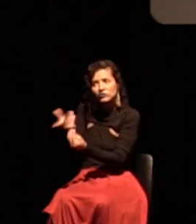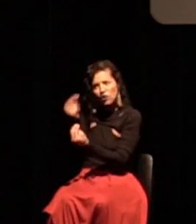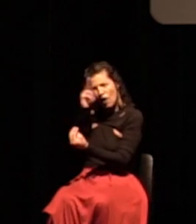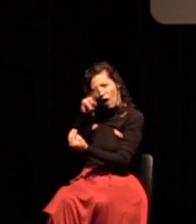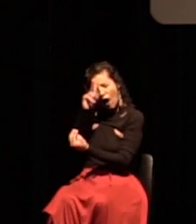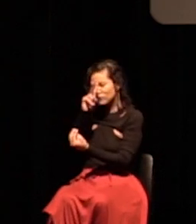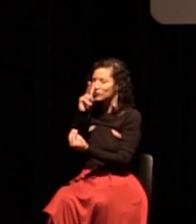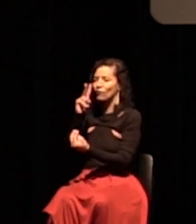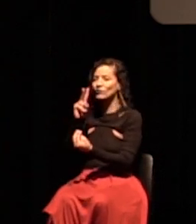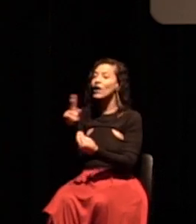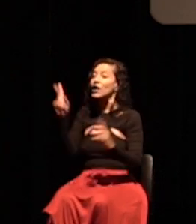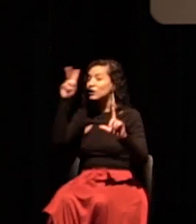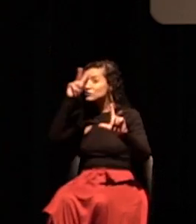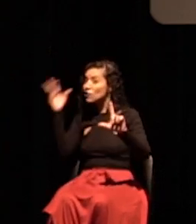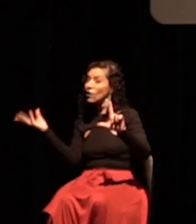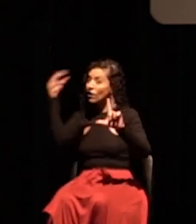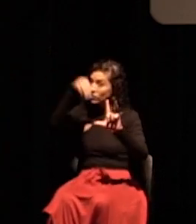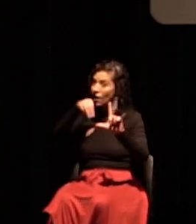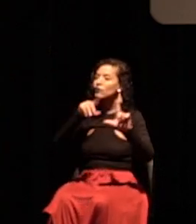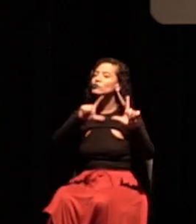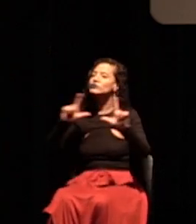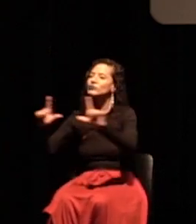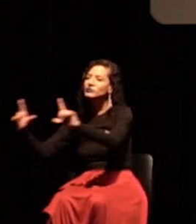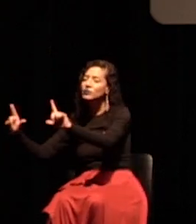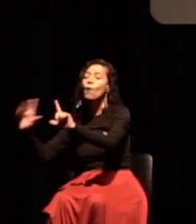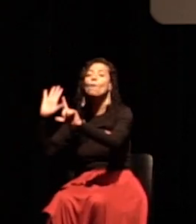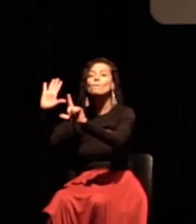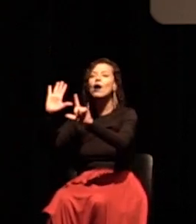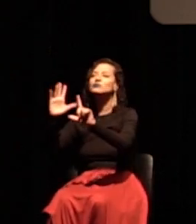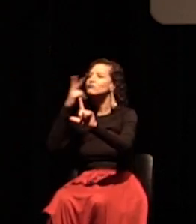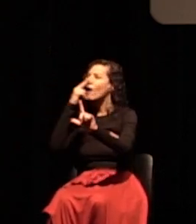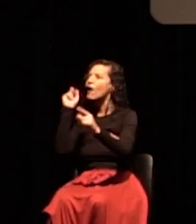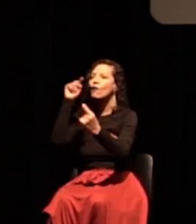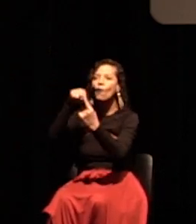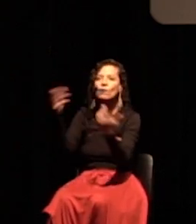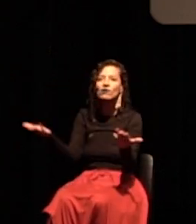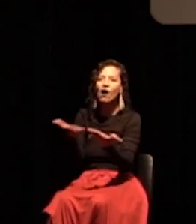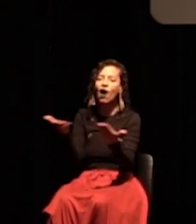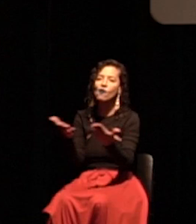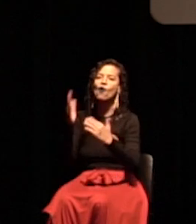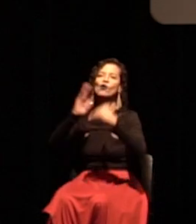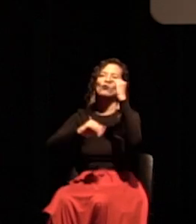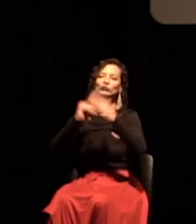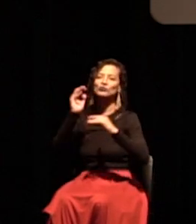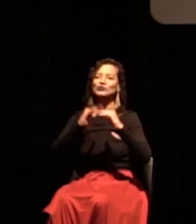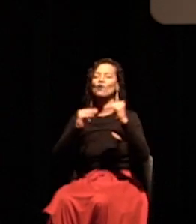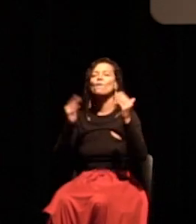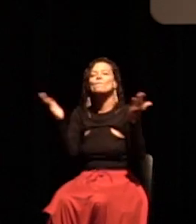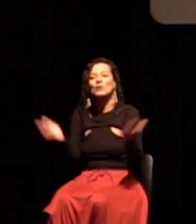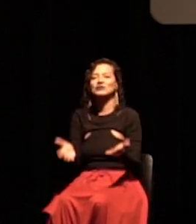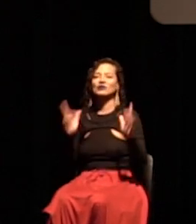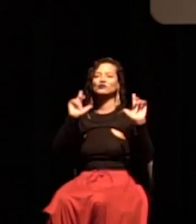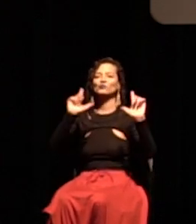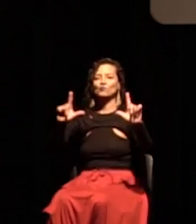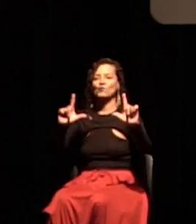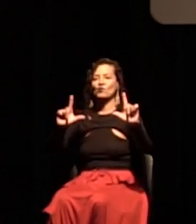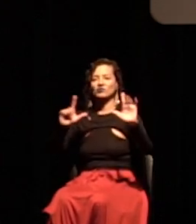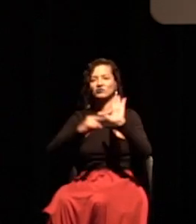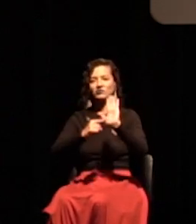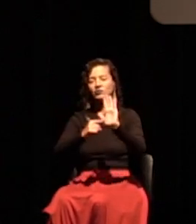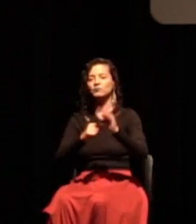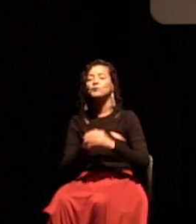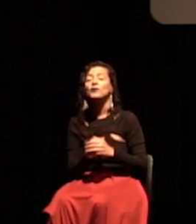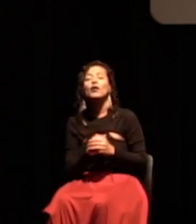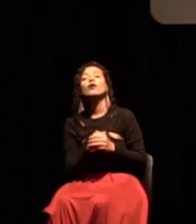história está nela, mas a exposição está construída no presente. Ora, a história está dela e para